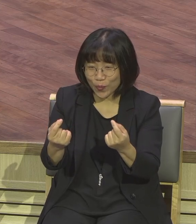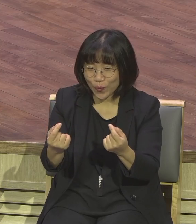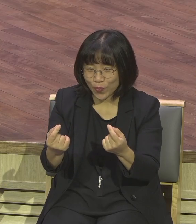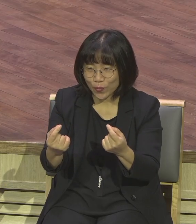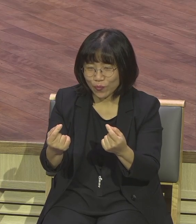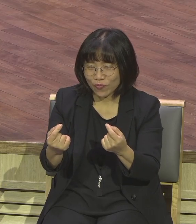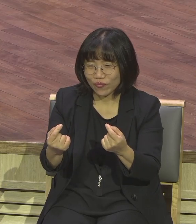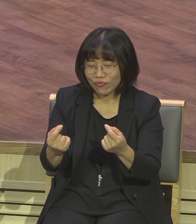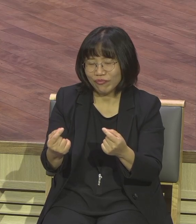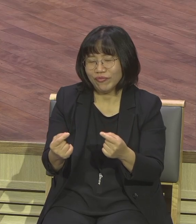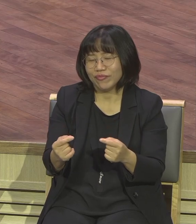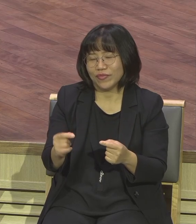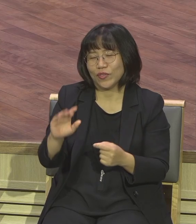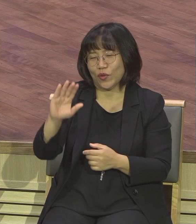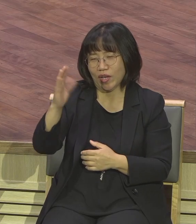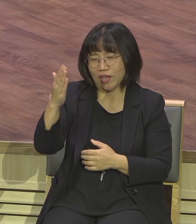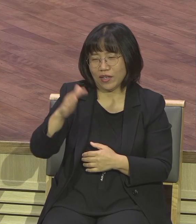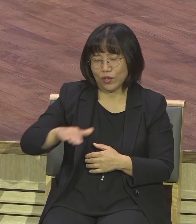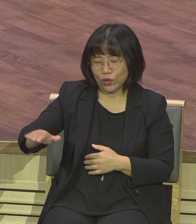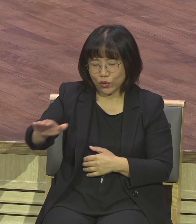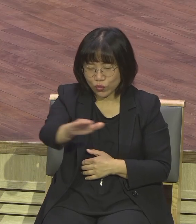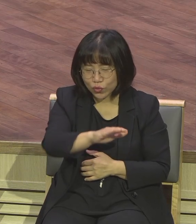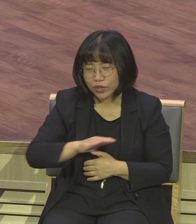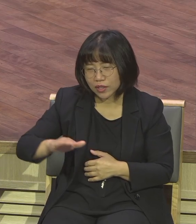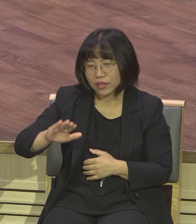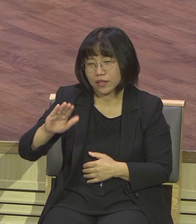예원교회가 뭐 건물입니까? 뭡니까? 우리잖아요, 우리.